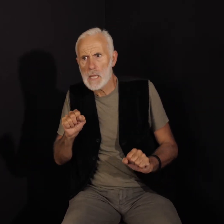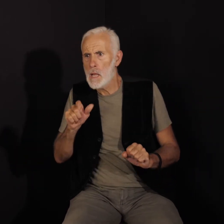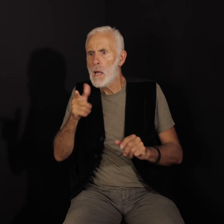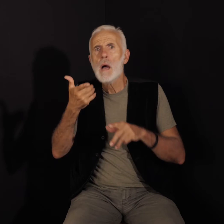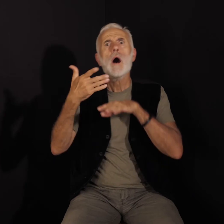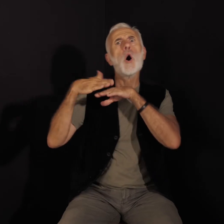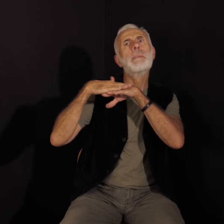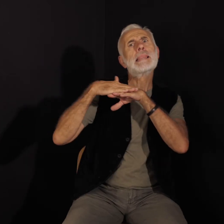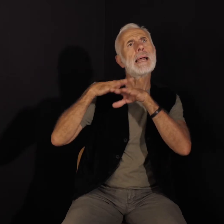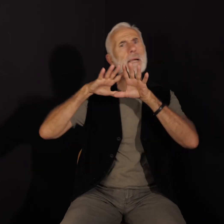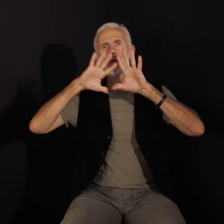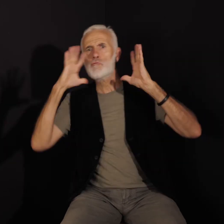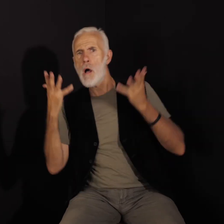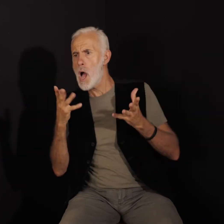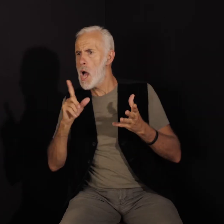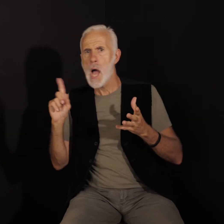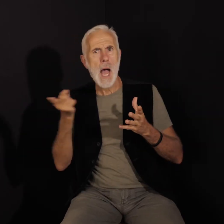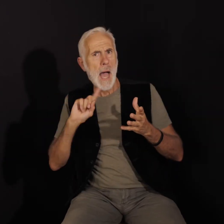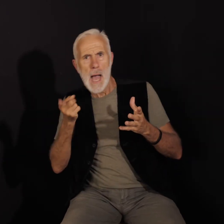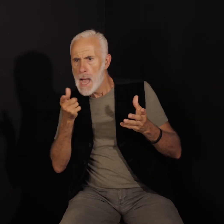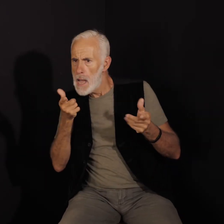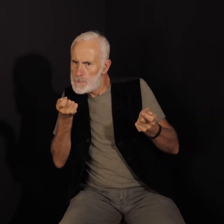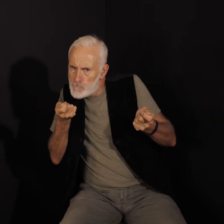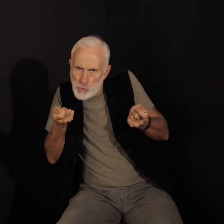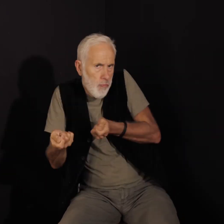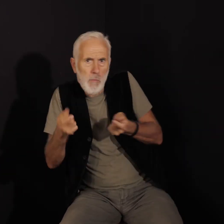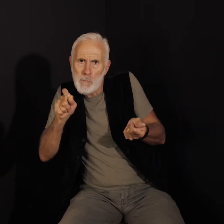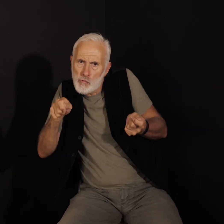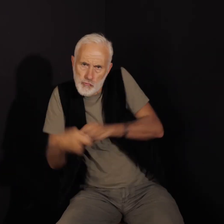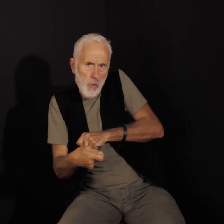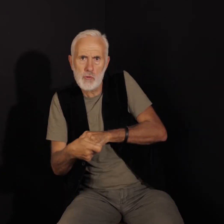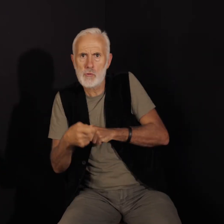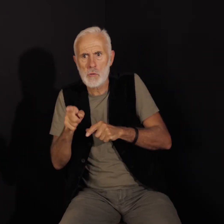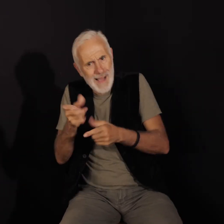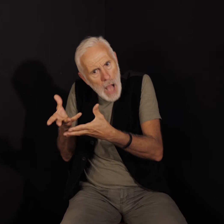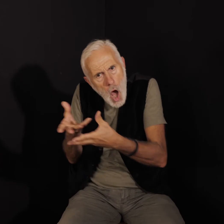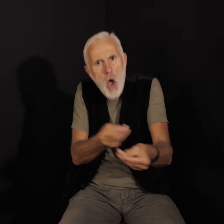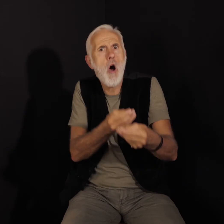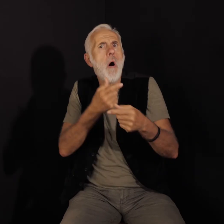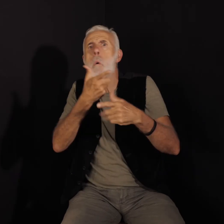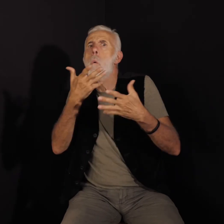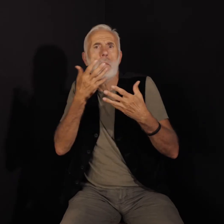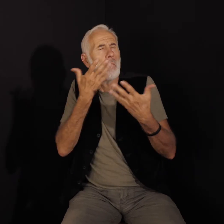d'orienter et qui choisit de ne pas le faire, qui choisit de